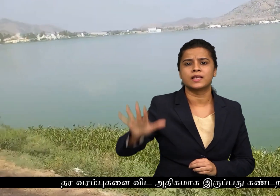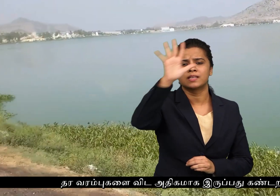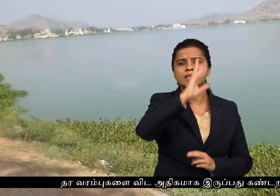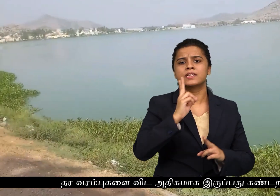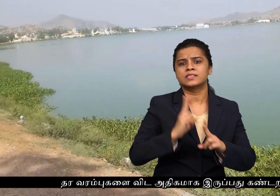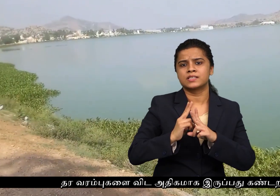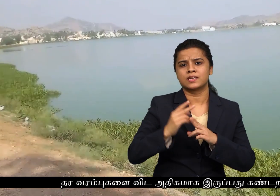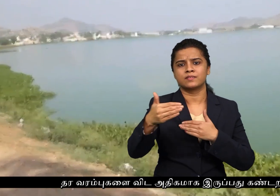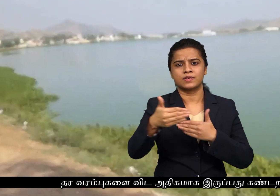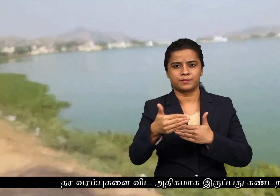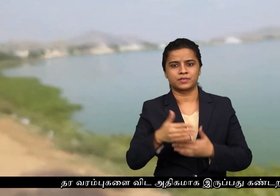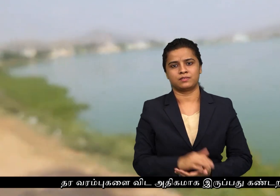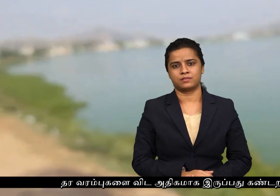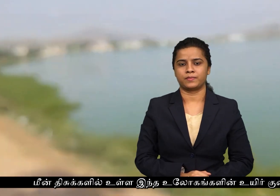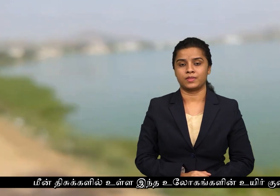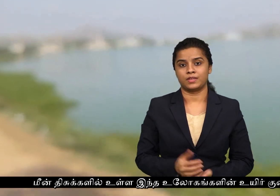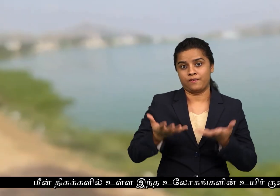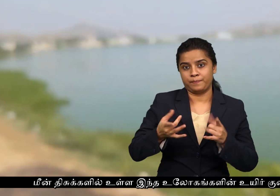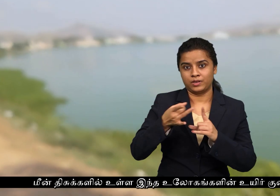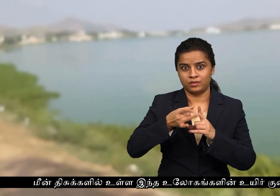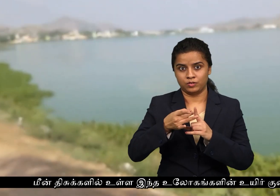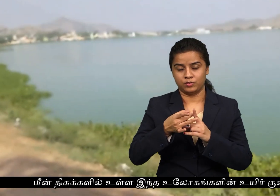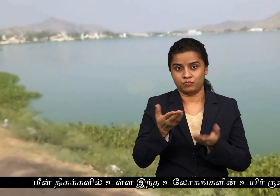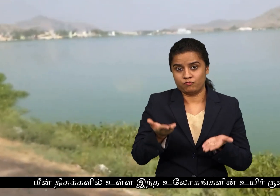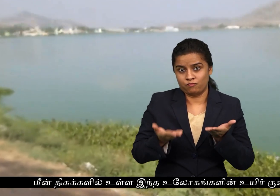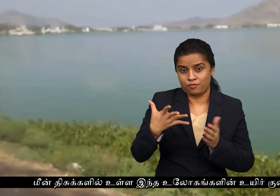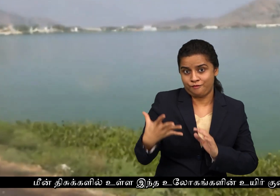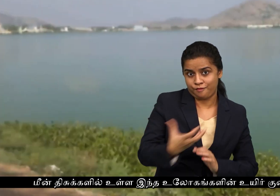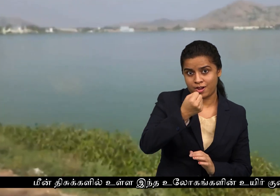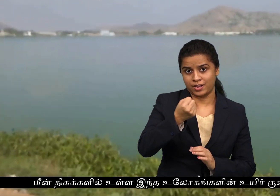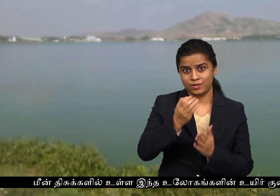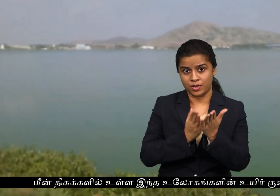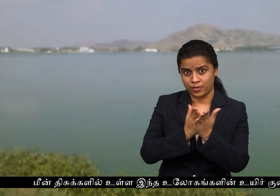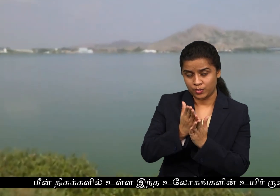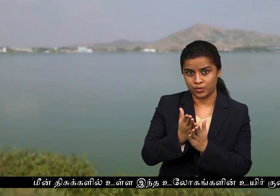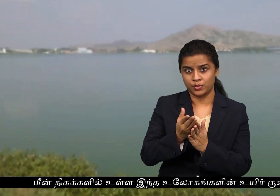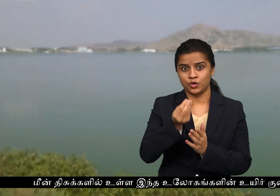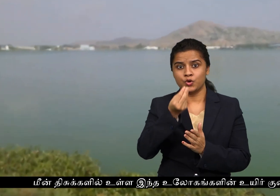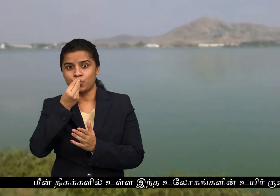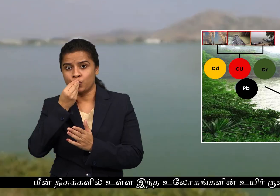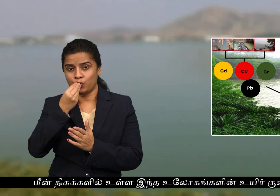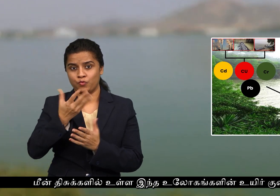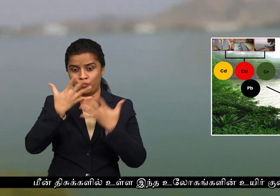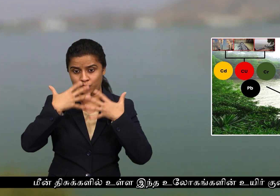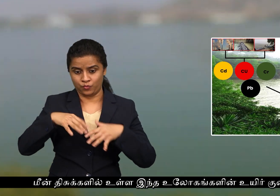இருப்பது கண்டறியப்பட்டது. மீன் திசுகளில் உள்ள இந்த உலோகங்களின் உயிர்க்குவிப்பு மூலம்